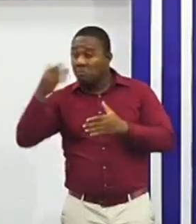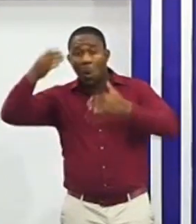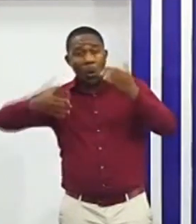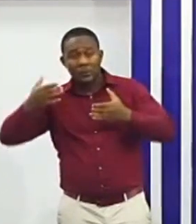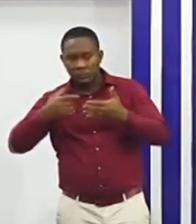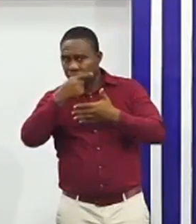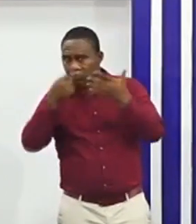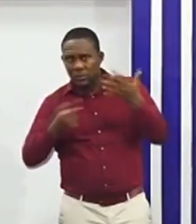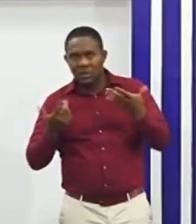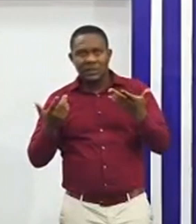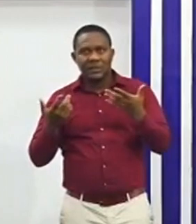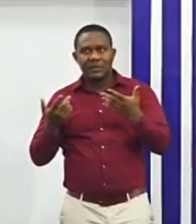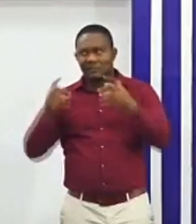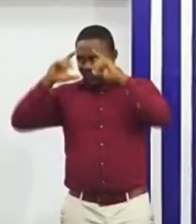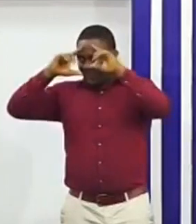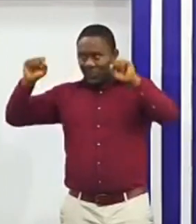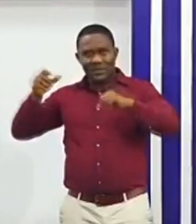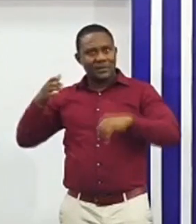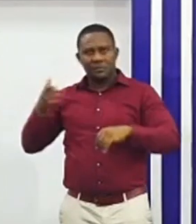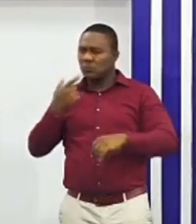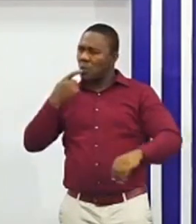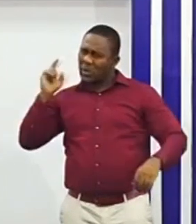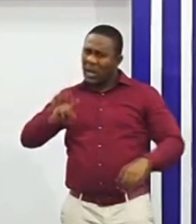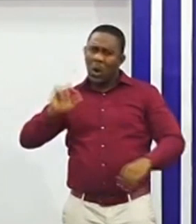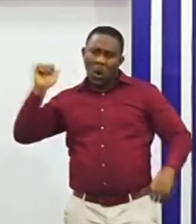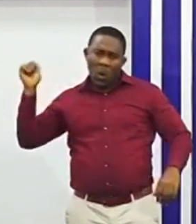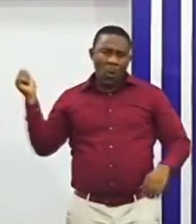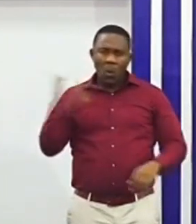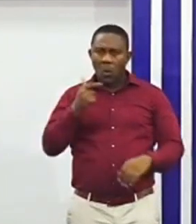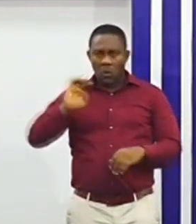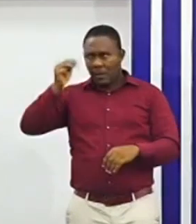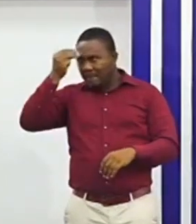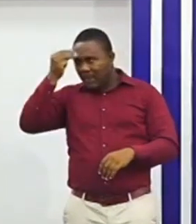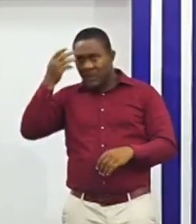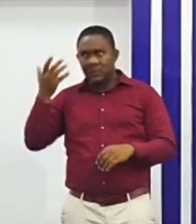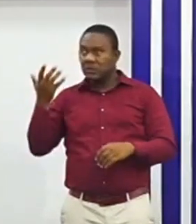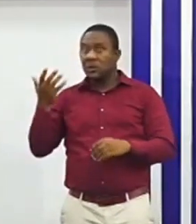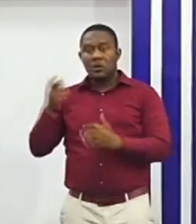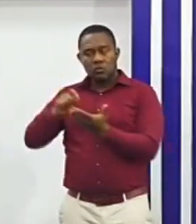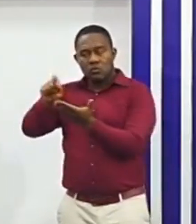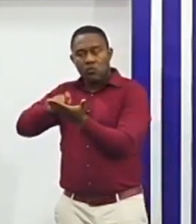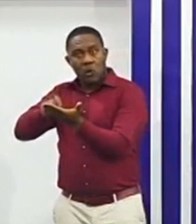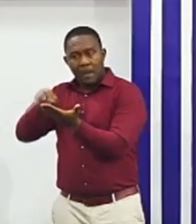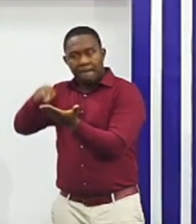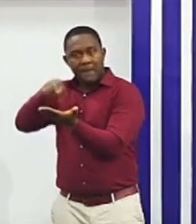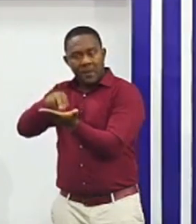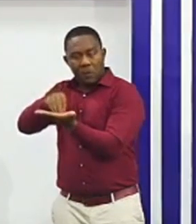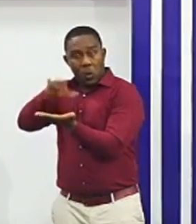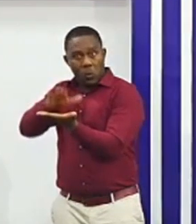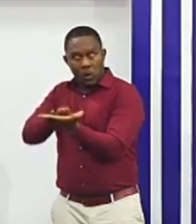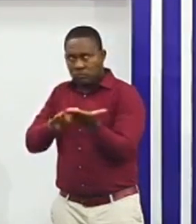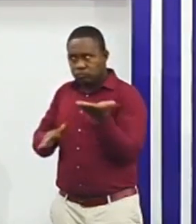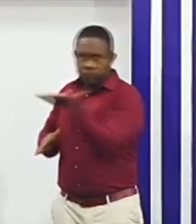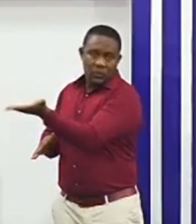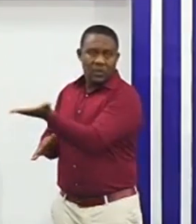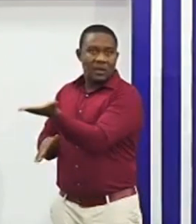adoli tutur lizeri pie ni ayi ne be san na cha ga ka be piere a abegame a anaya be